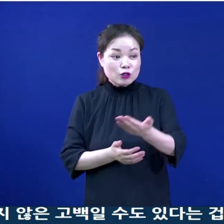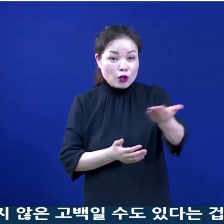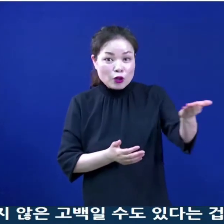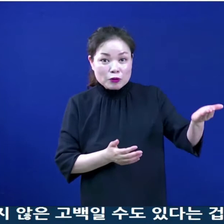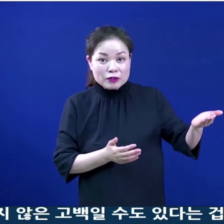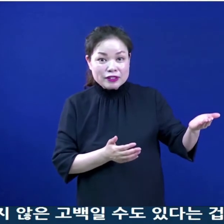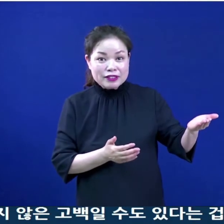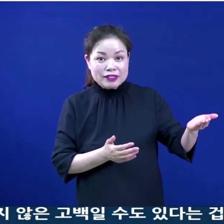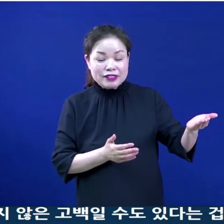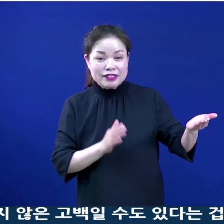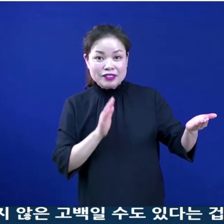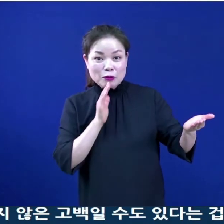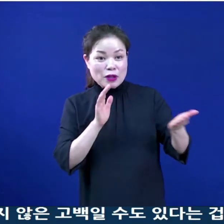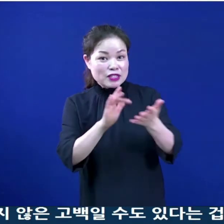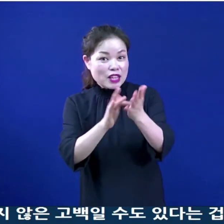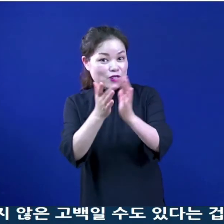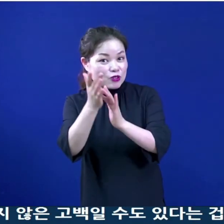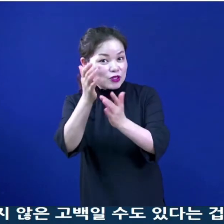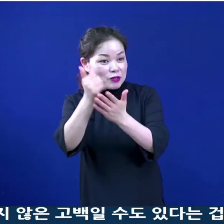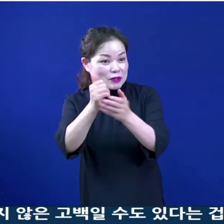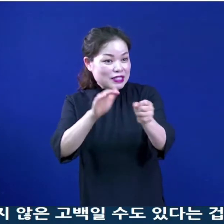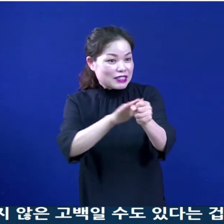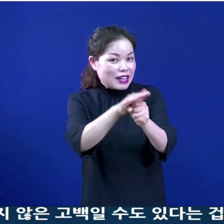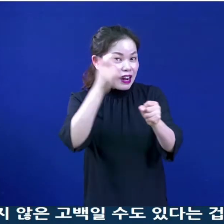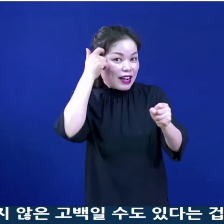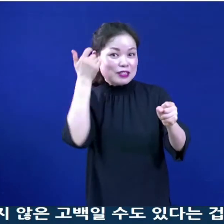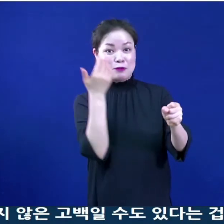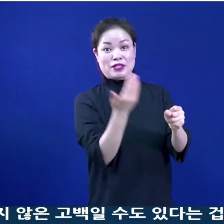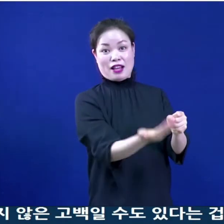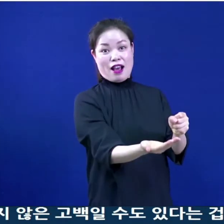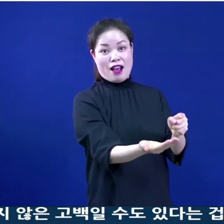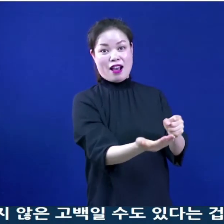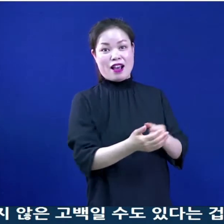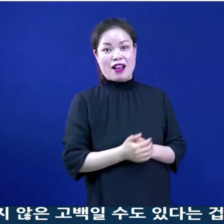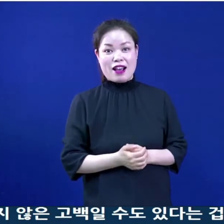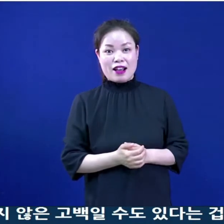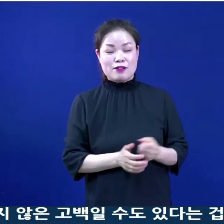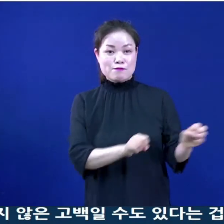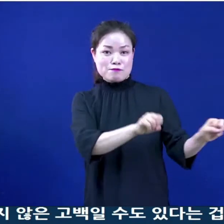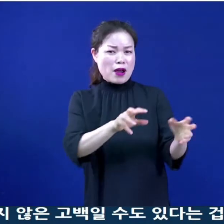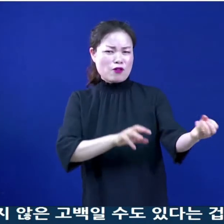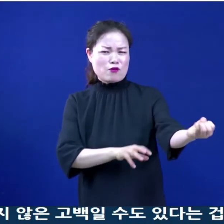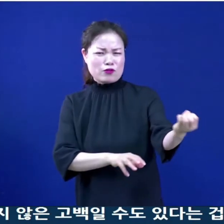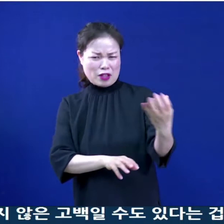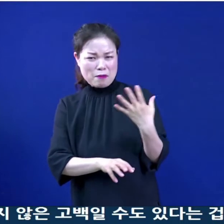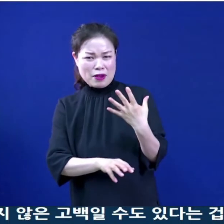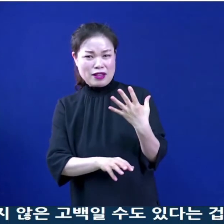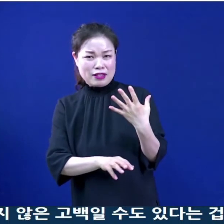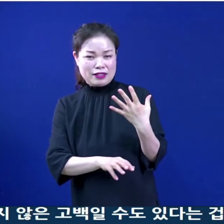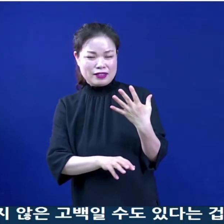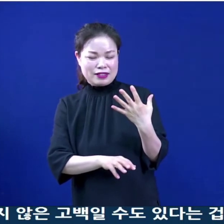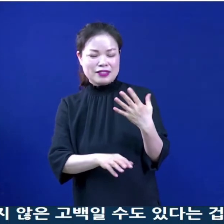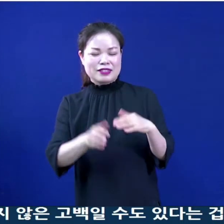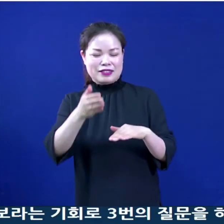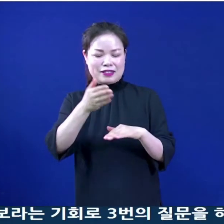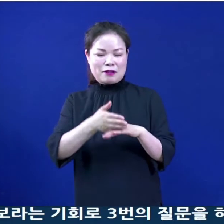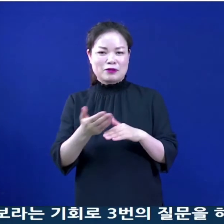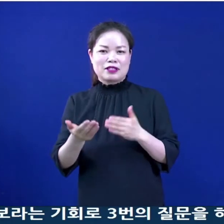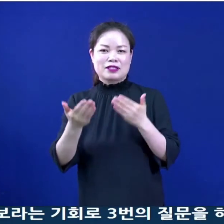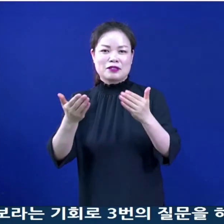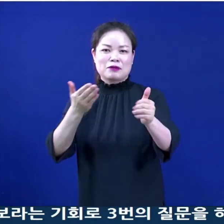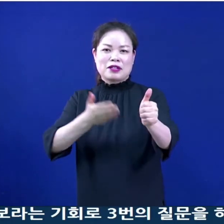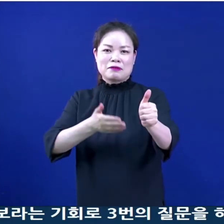여러분은 정말 예수님을 사랑하십니까? 즉답이 되실 수 있는 분들 감사하시기를